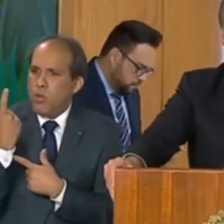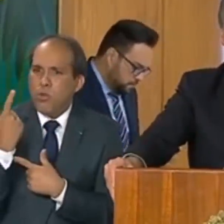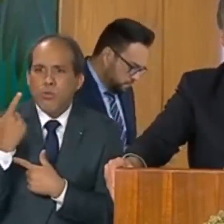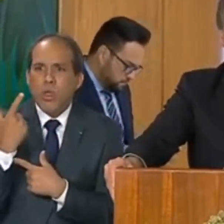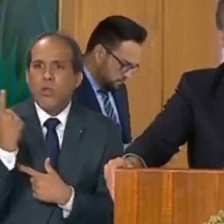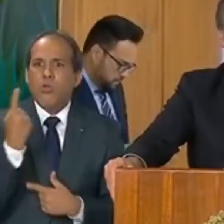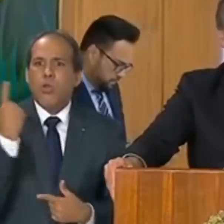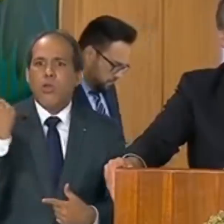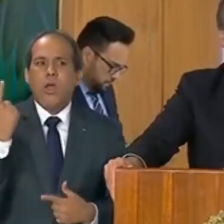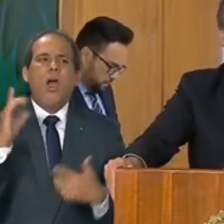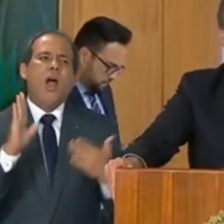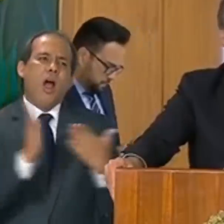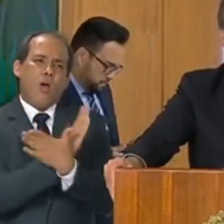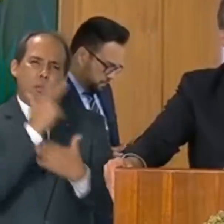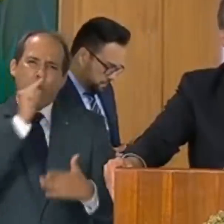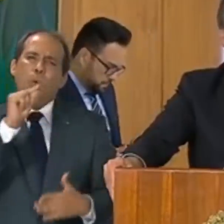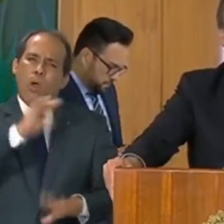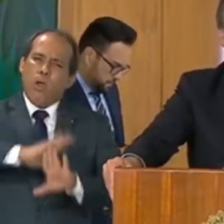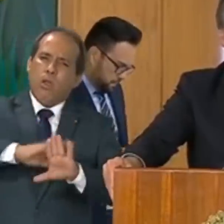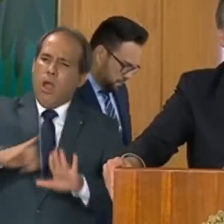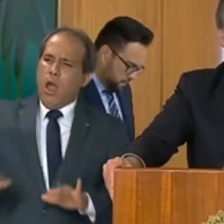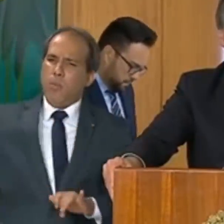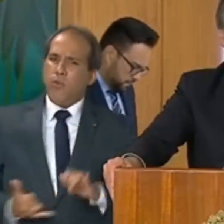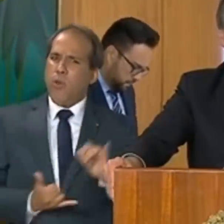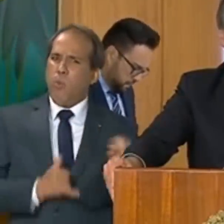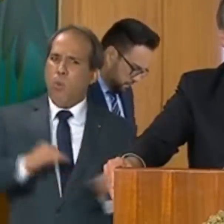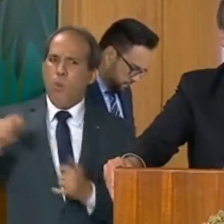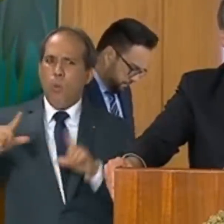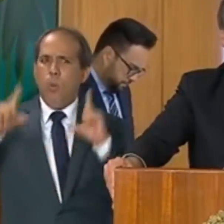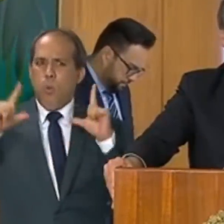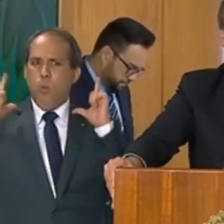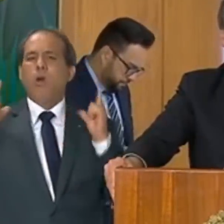oportunistas. É do ser humano.